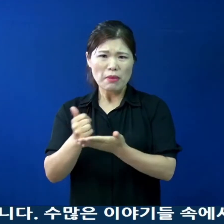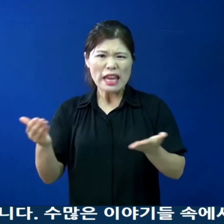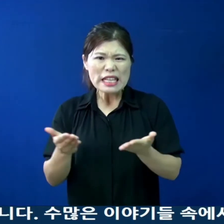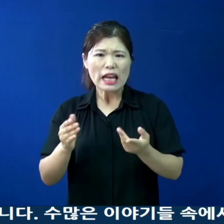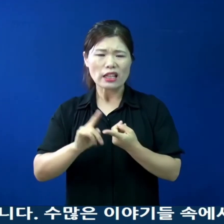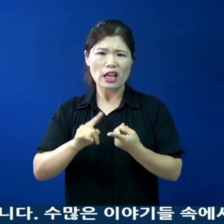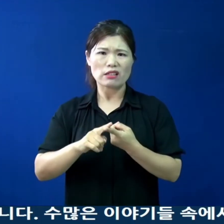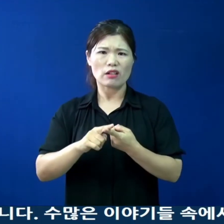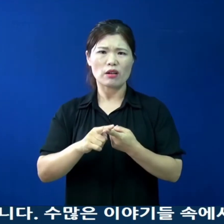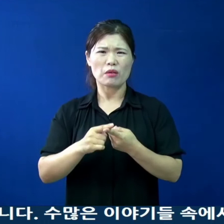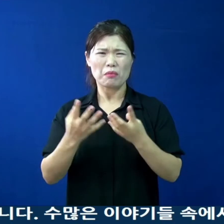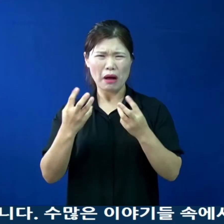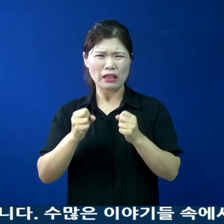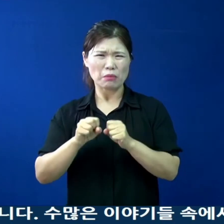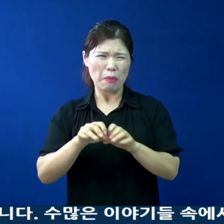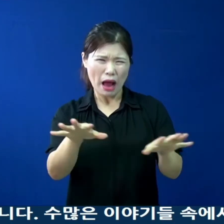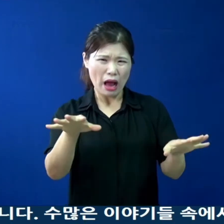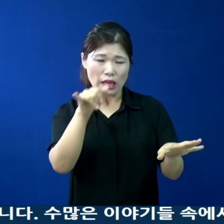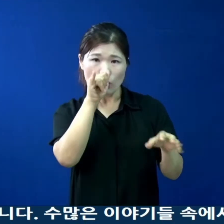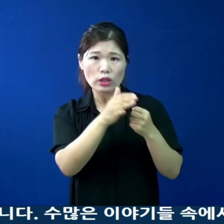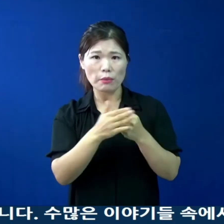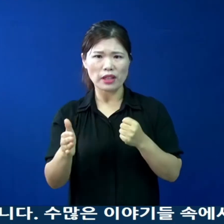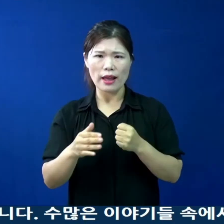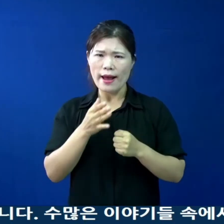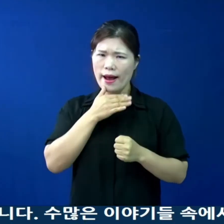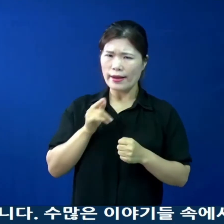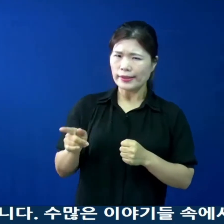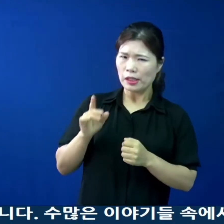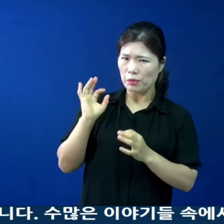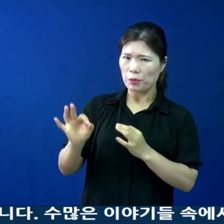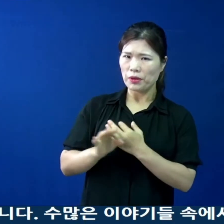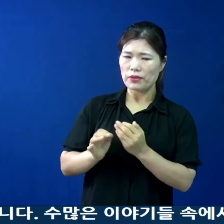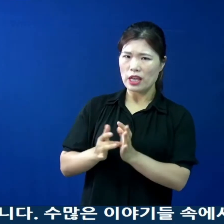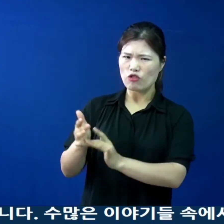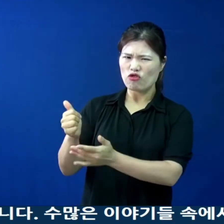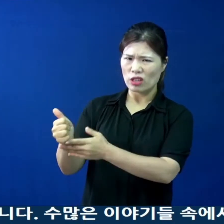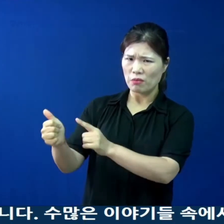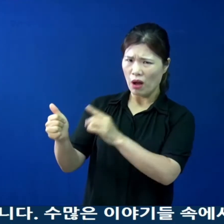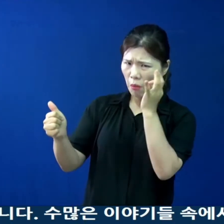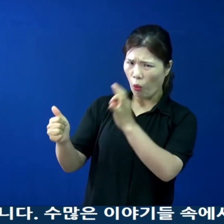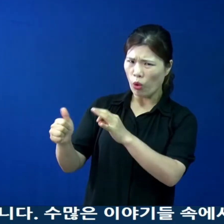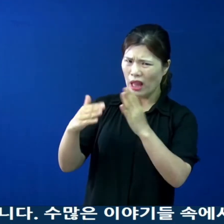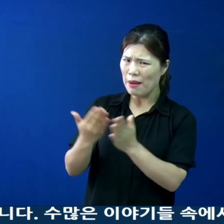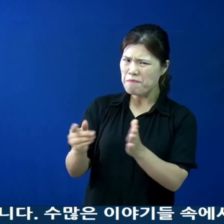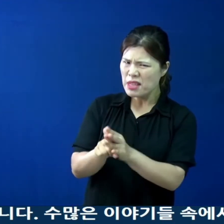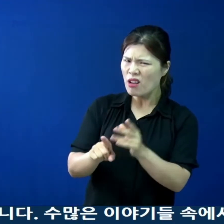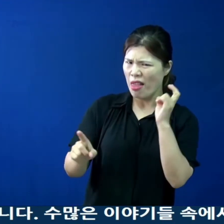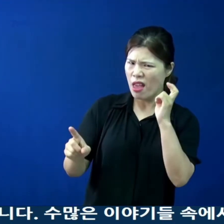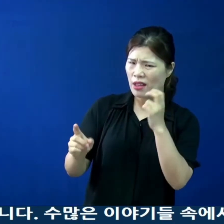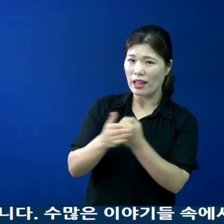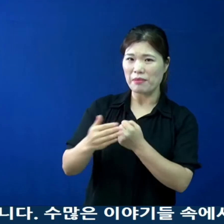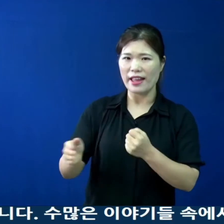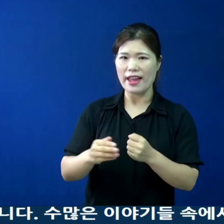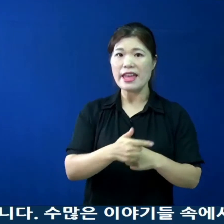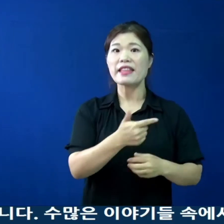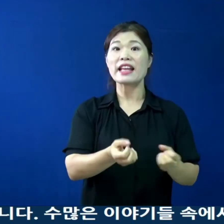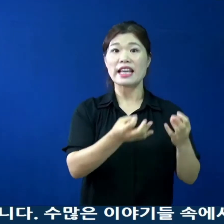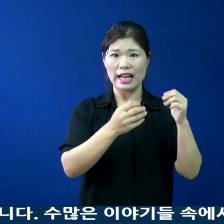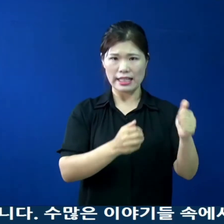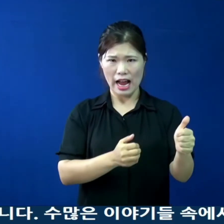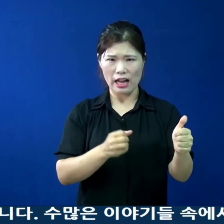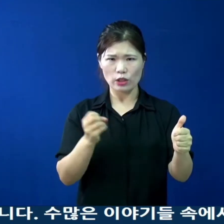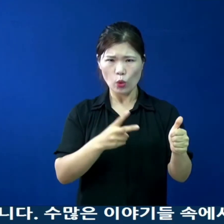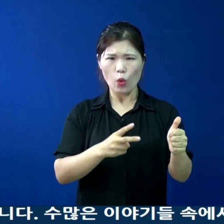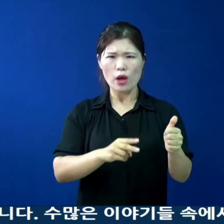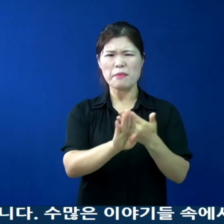통해서 이대로 두면 모든 사람들이 예수를 믿을 것이라는 두려움 속에 대제사장들과 바리새인들이 공회를